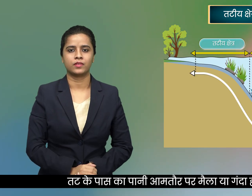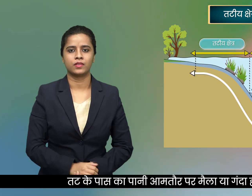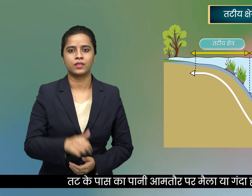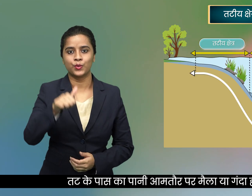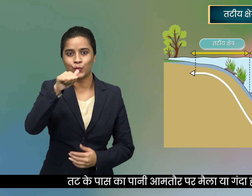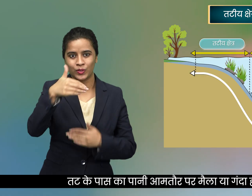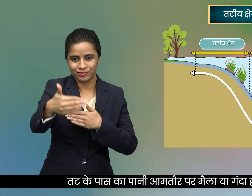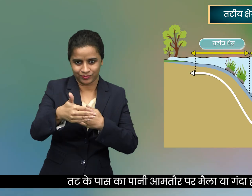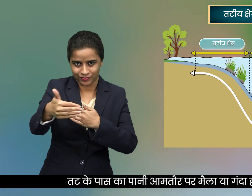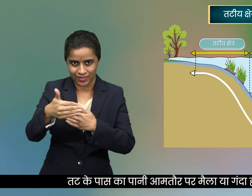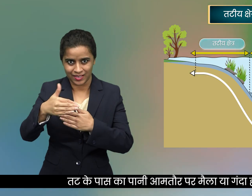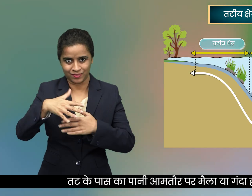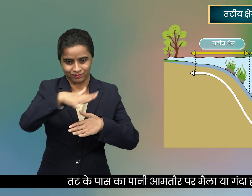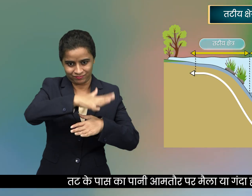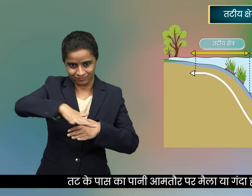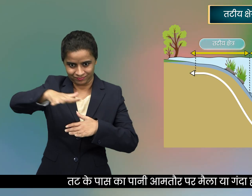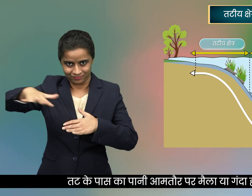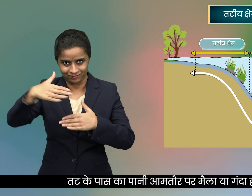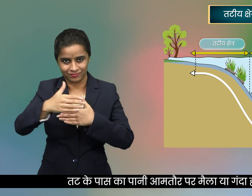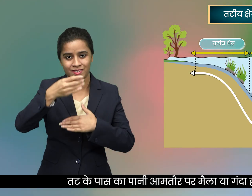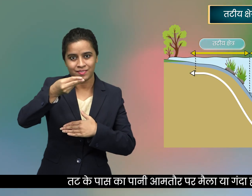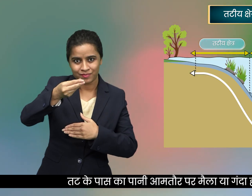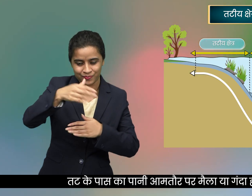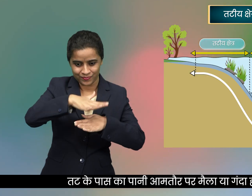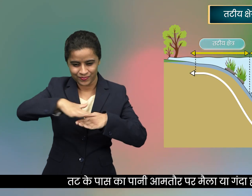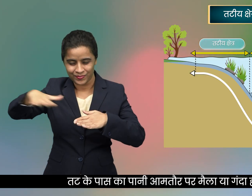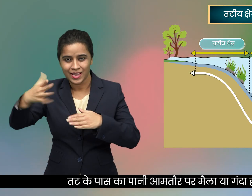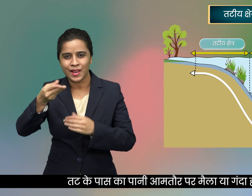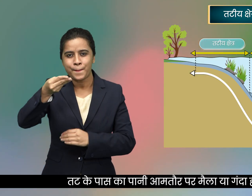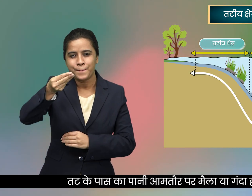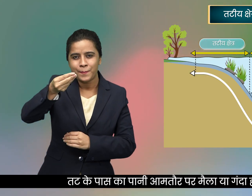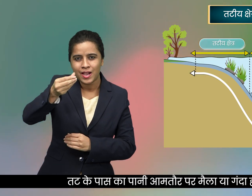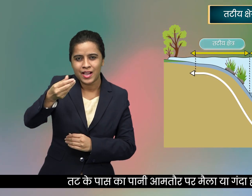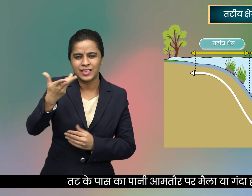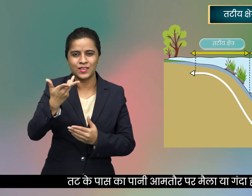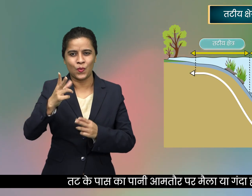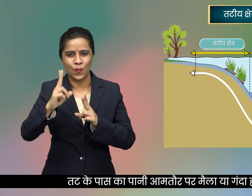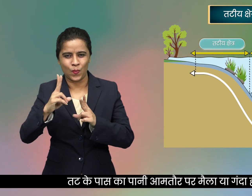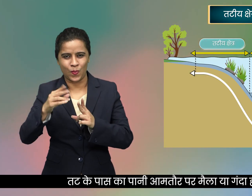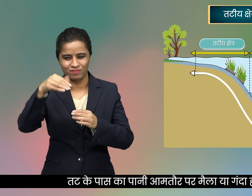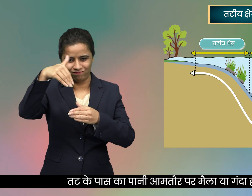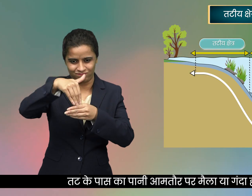दूसरा, तट के पास का पानी आमतौर पर मैला या गंदा होता है।